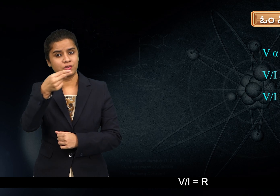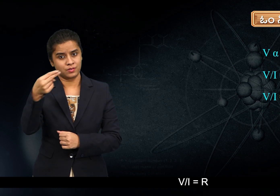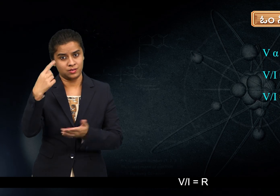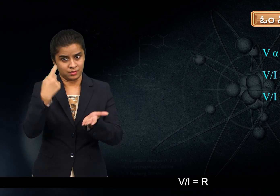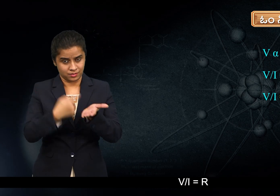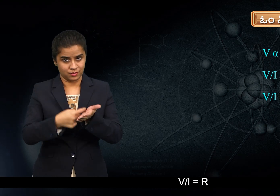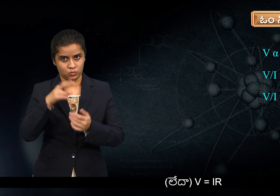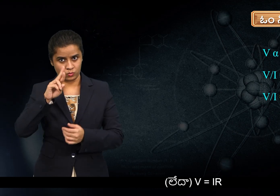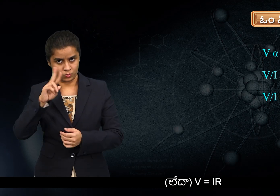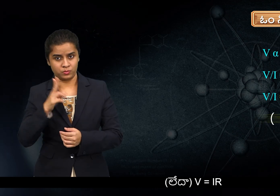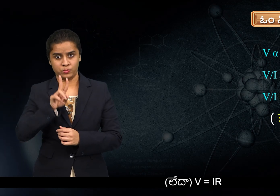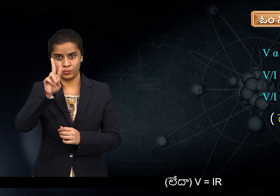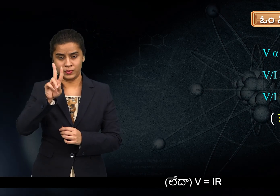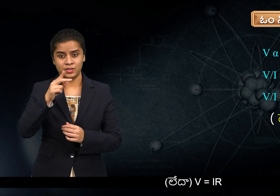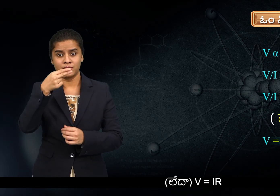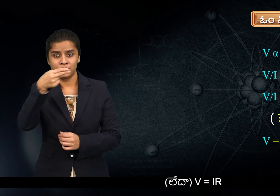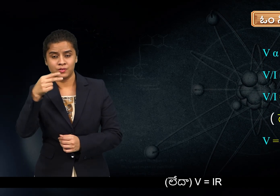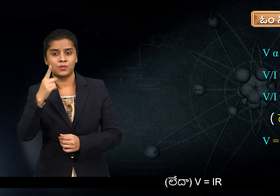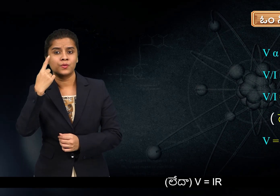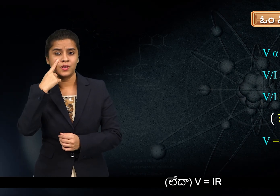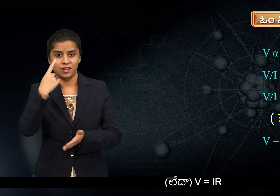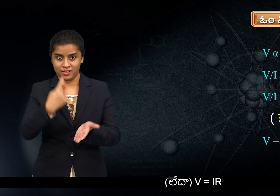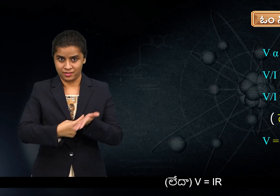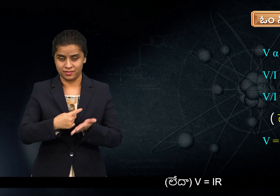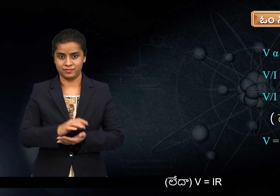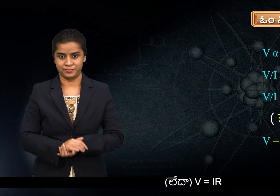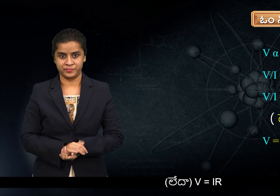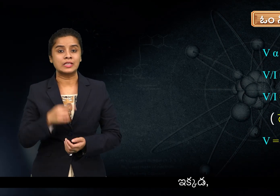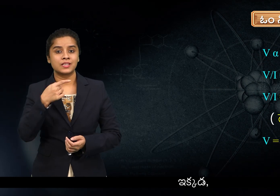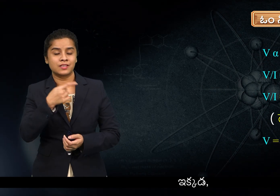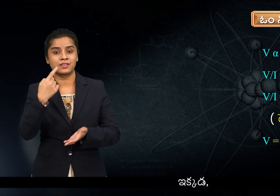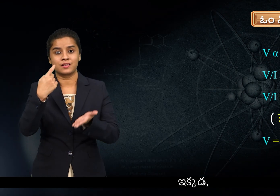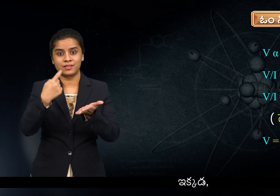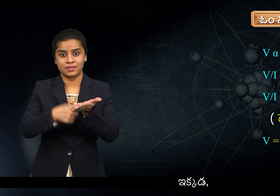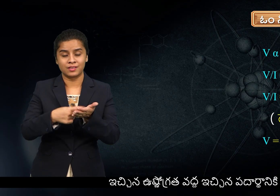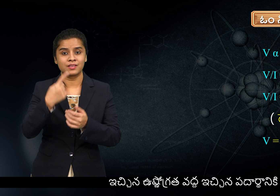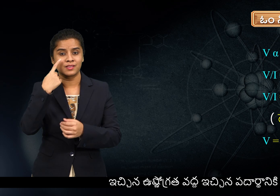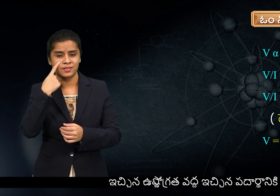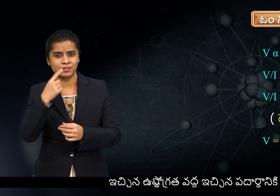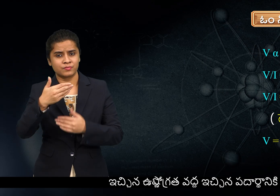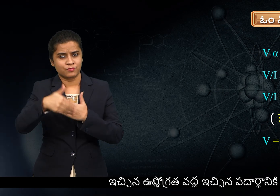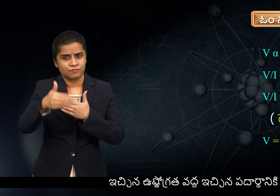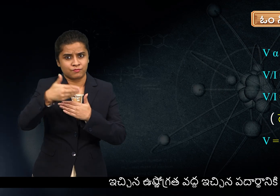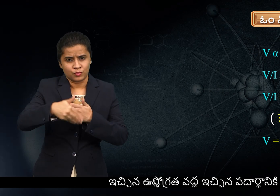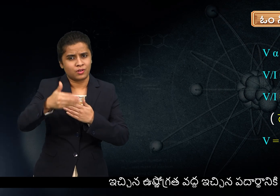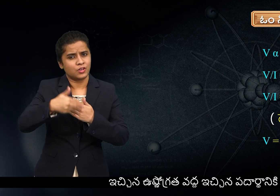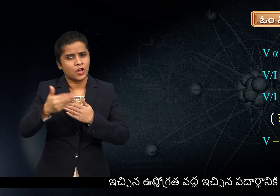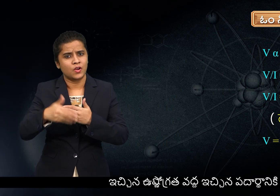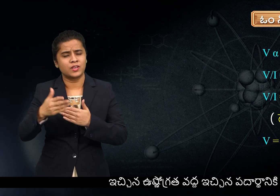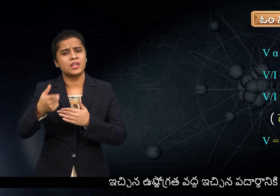ఈక్వల్ టు R లేదా V ఈజ్ ఈక్వల్ టు IR. ఇక్కడ ఇచ్చిన ఉష్ణోగ్రత వద్ద